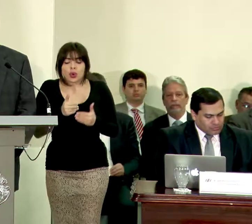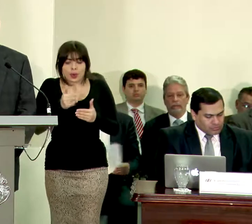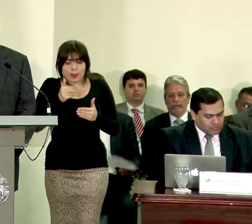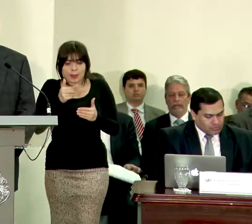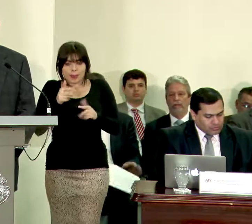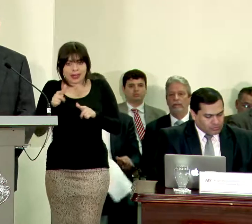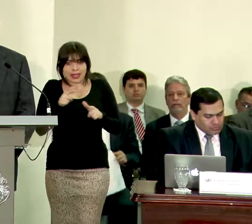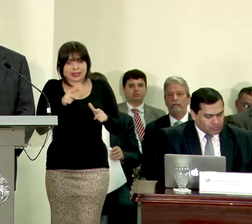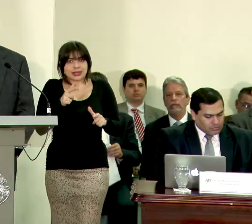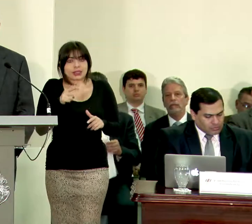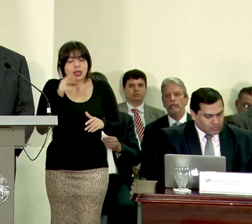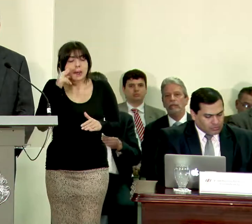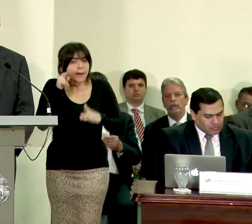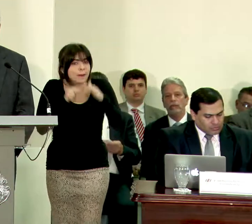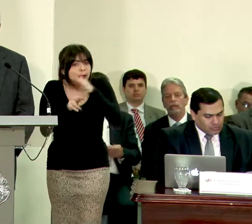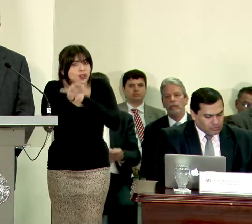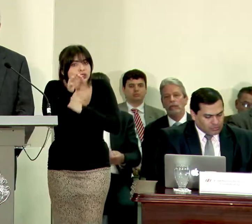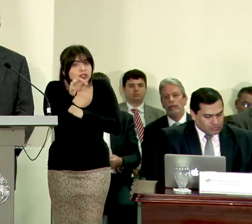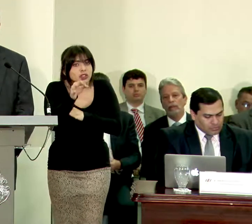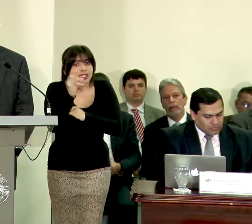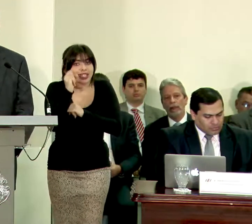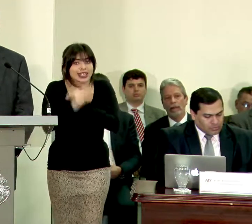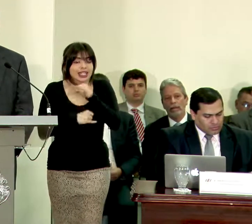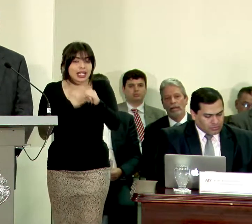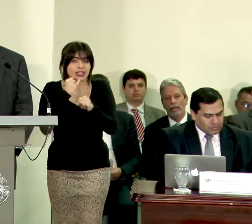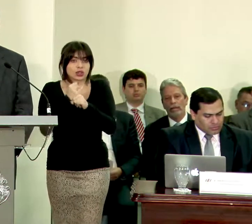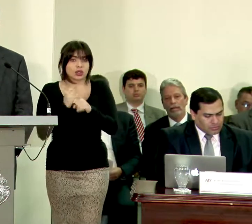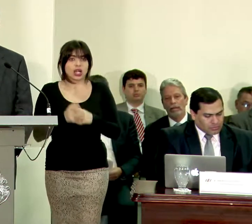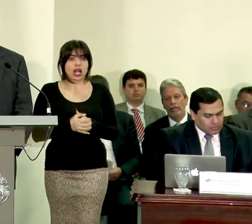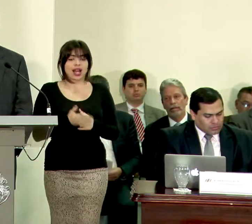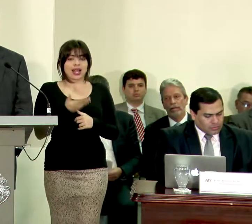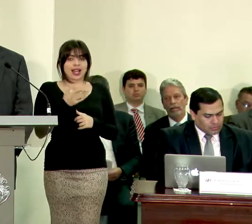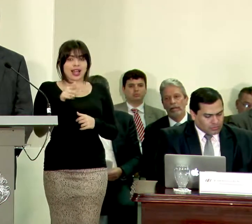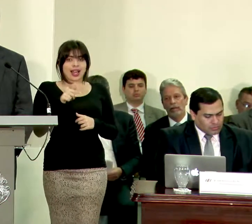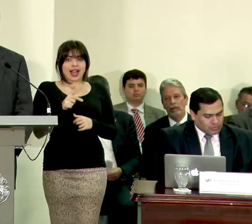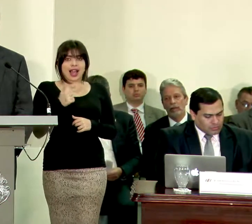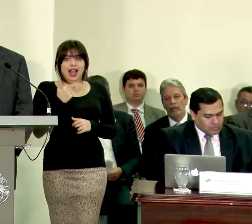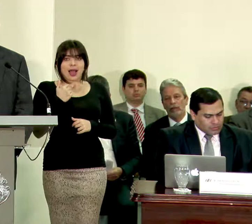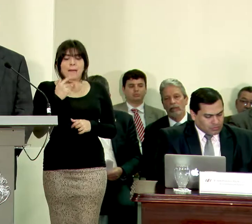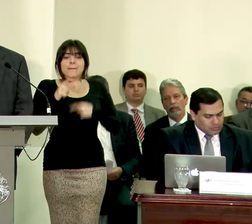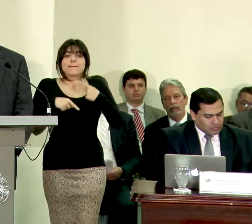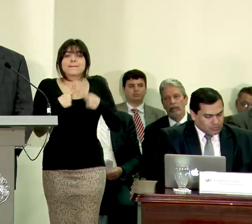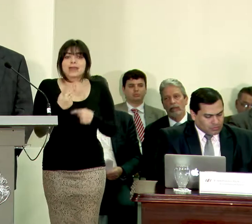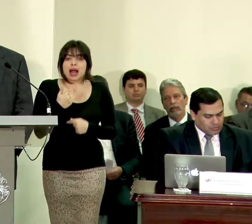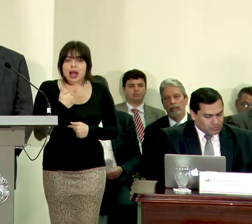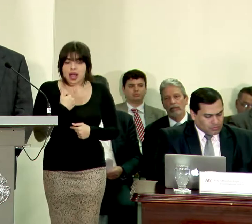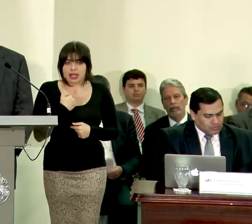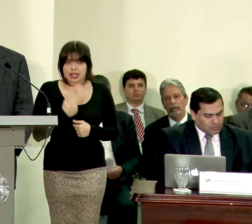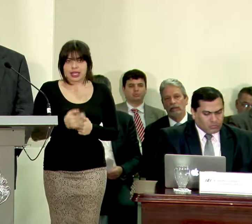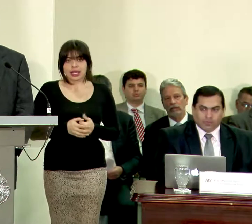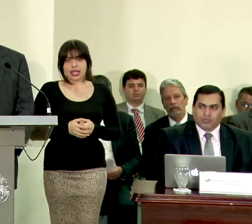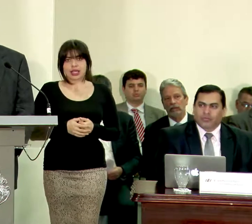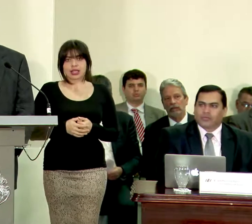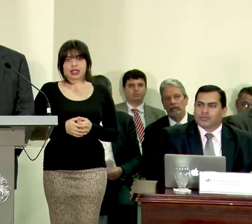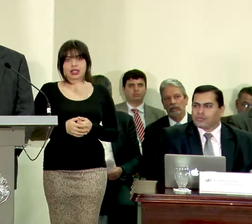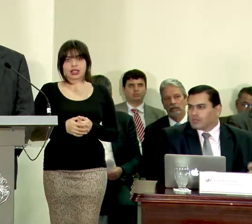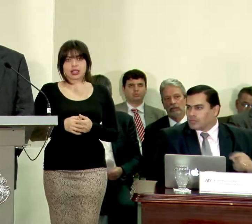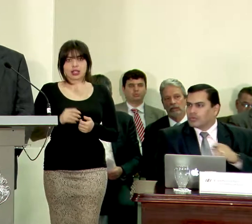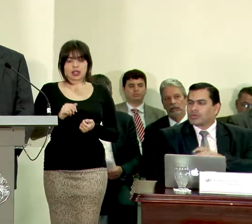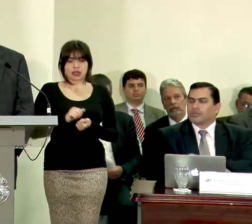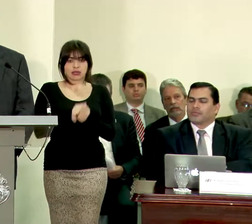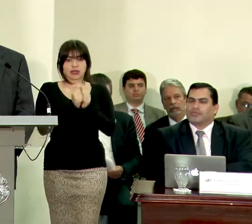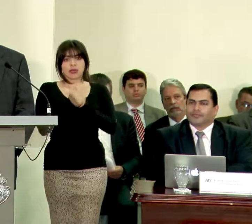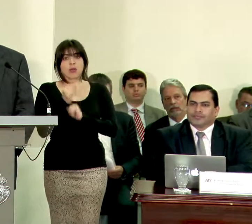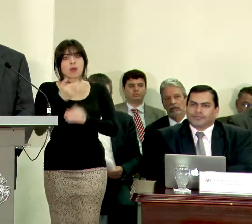las proyecciones a nivel internacional que ahí vamos a tener, digamos, una vuelta a los precios